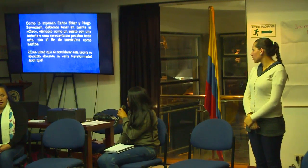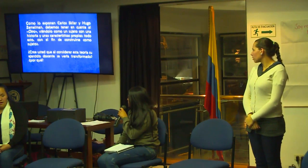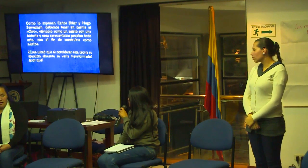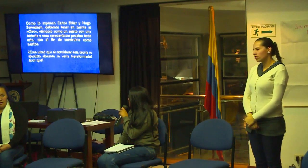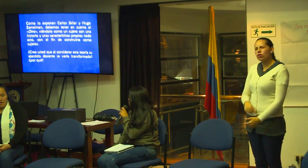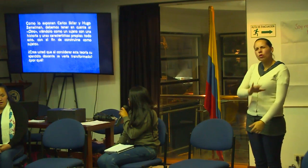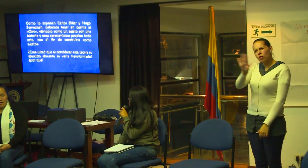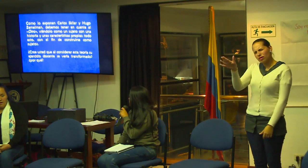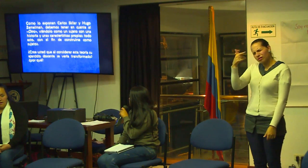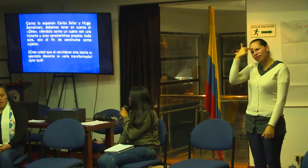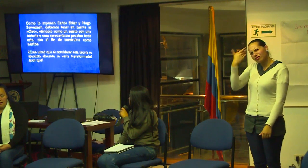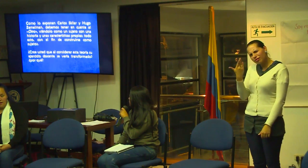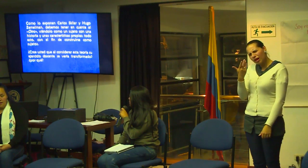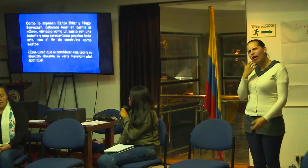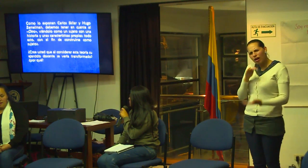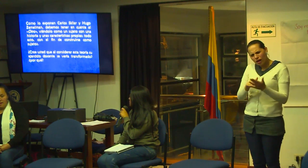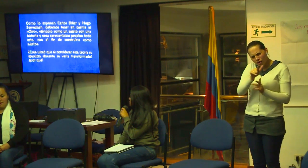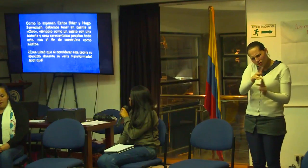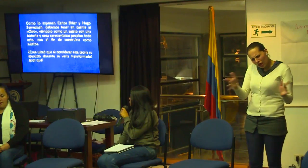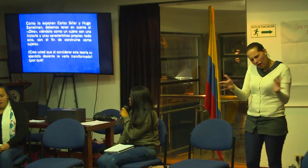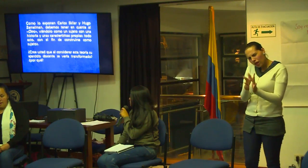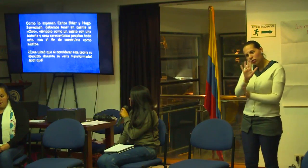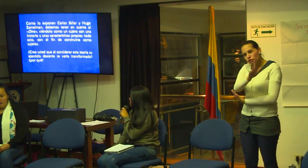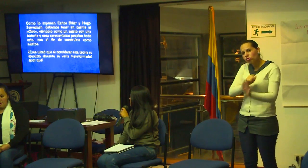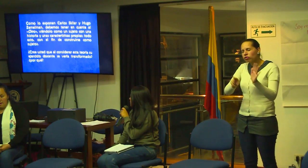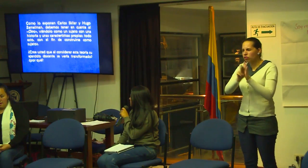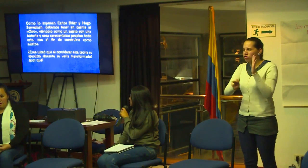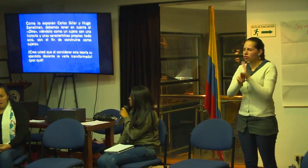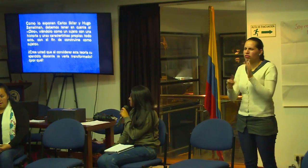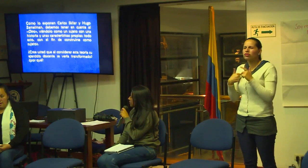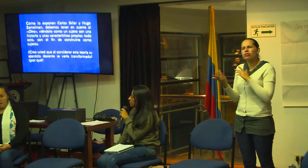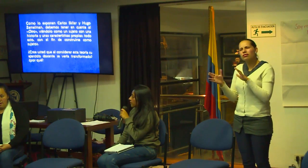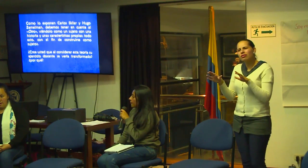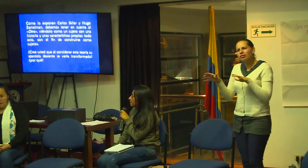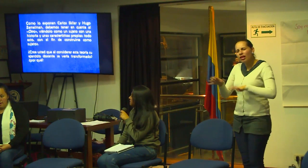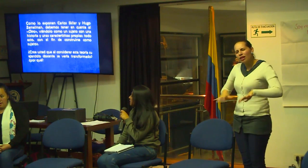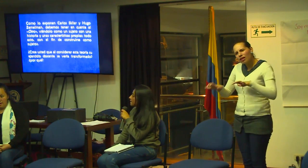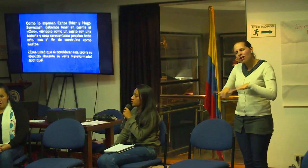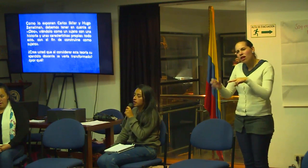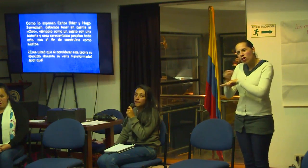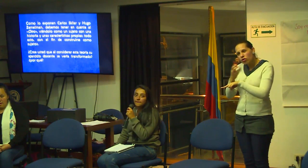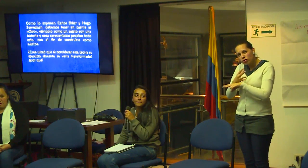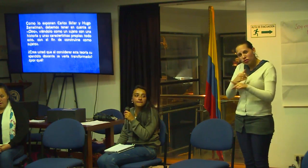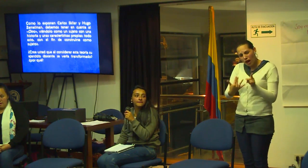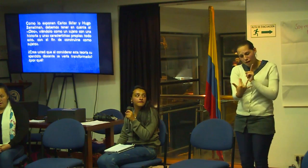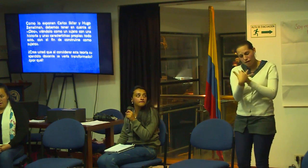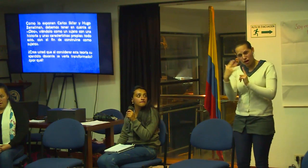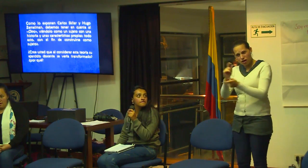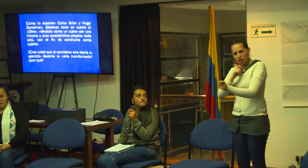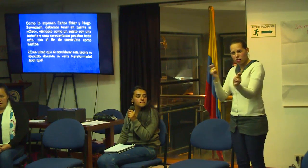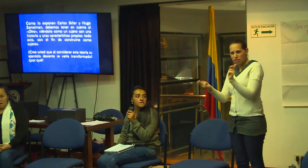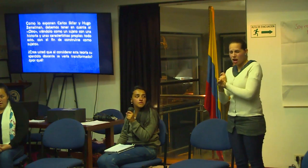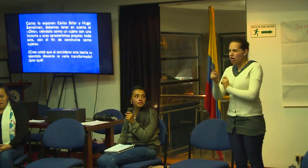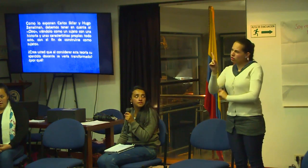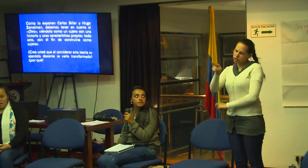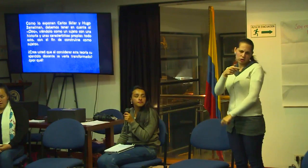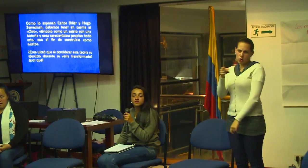¿Cree usted que al considerar esta teoría su ejercicio docente se vería transformado? ¿Por qué?